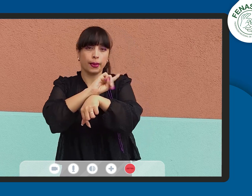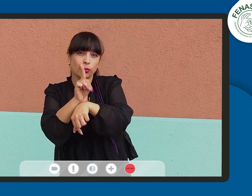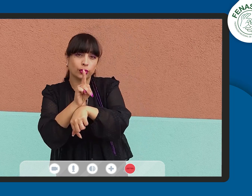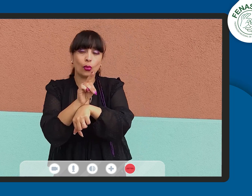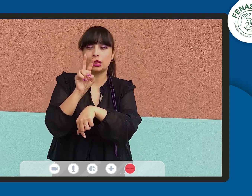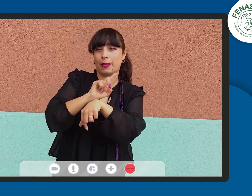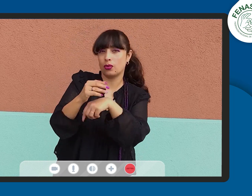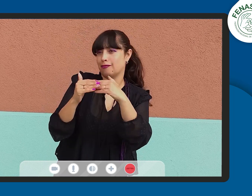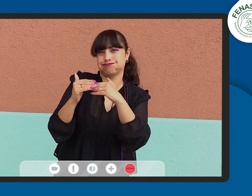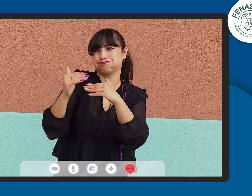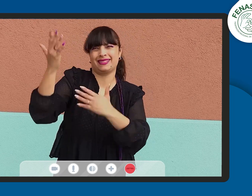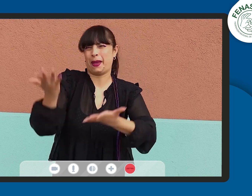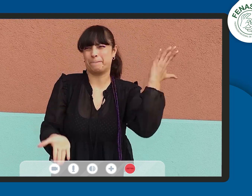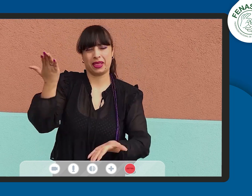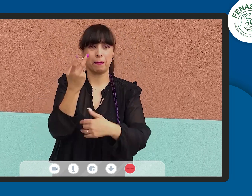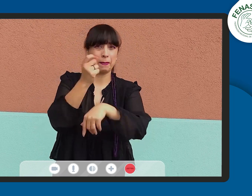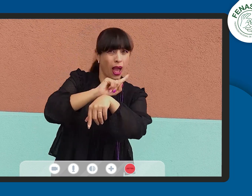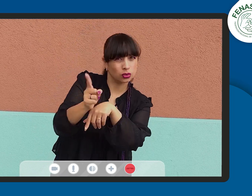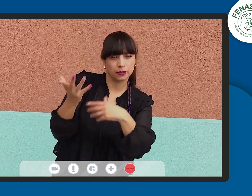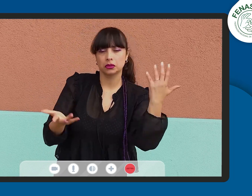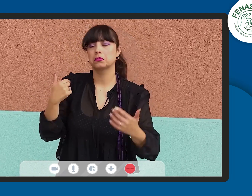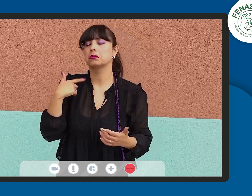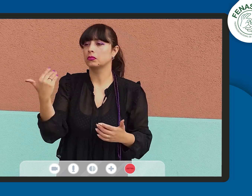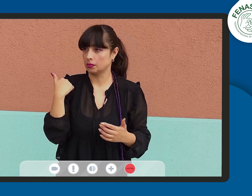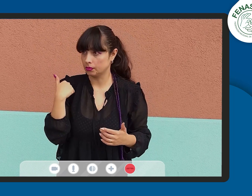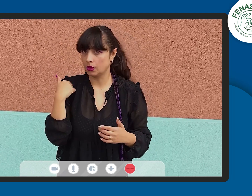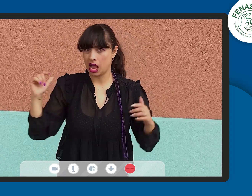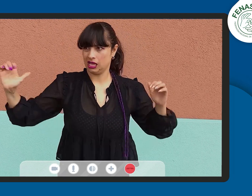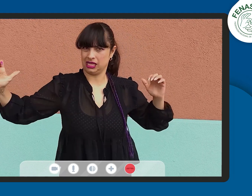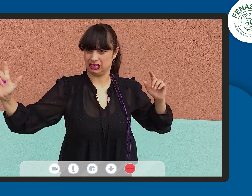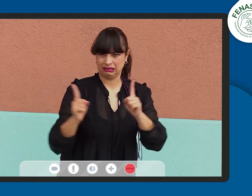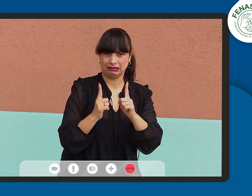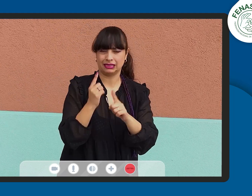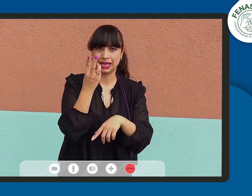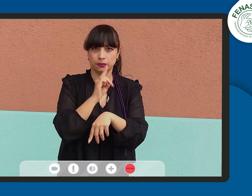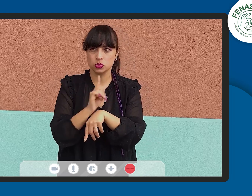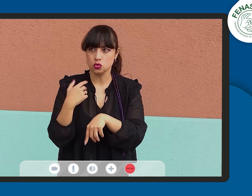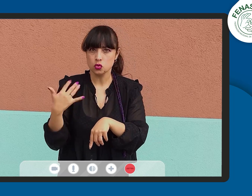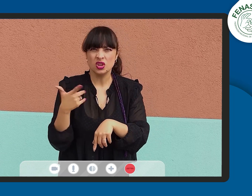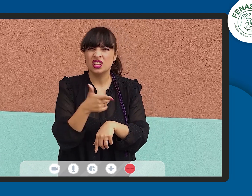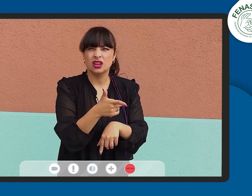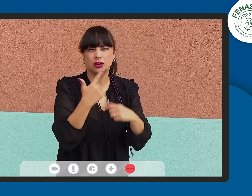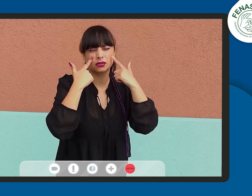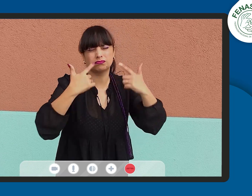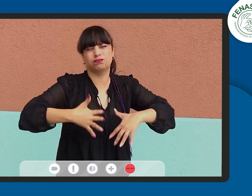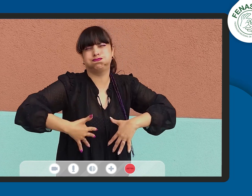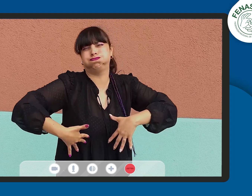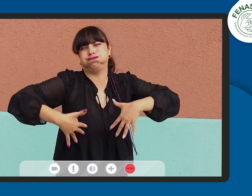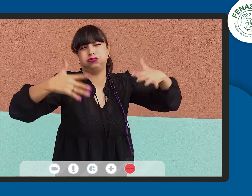tiempo limitado, a veces de 1 minuto, de 3, de 7, incluso de 20. En una ocasión, mi presentación debía de ser